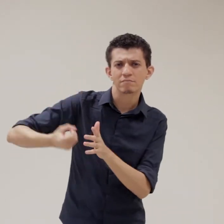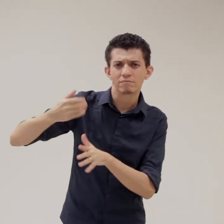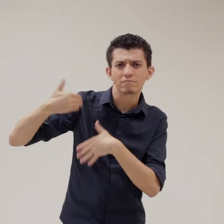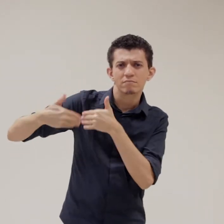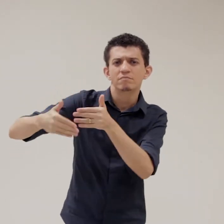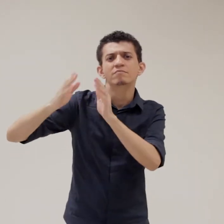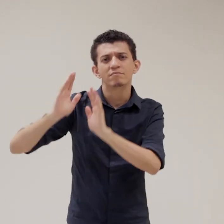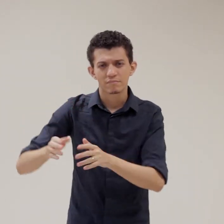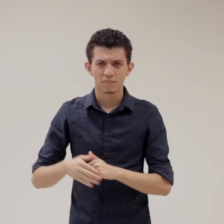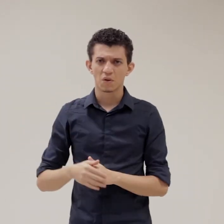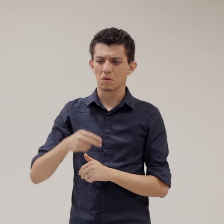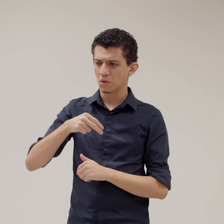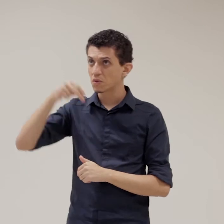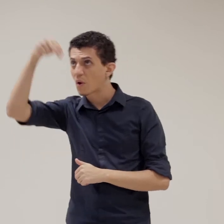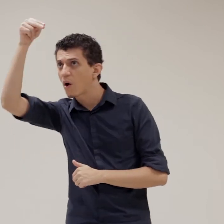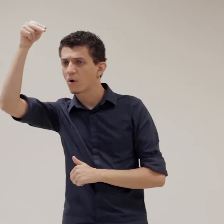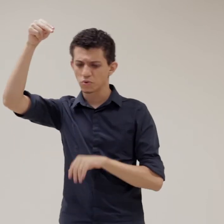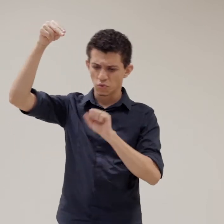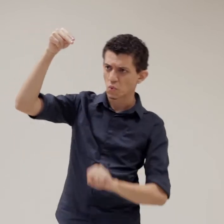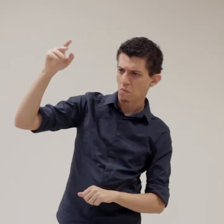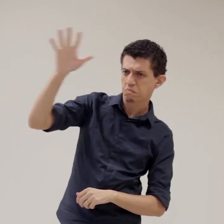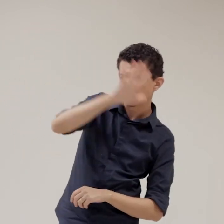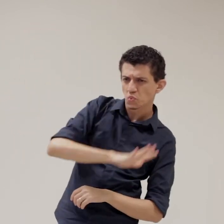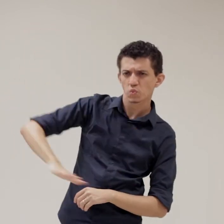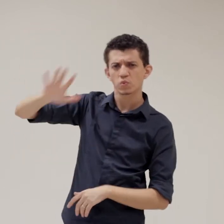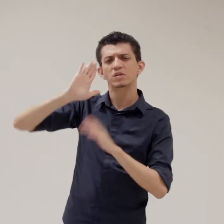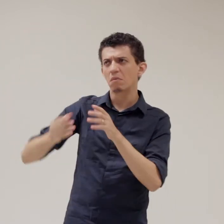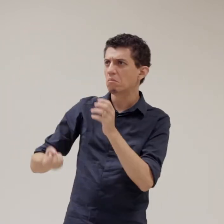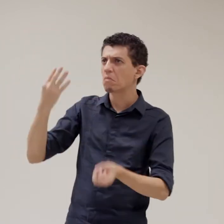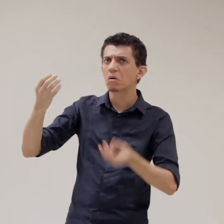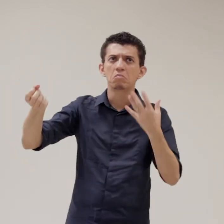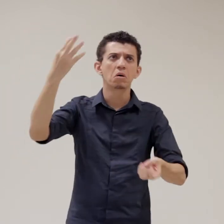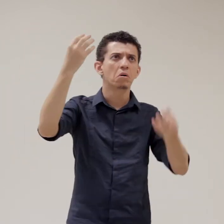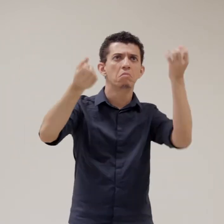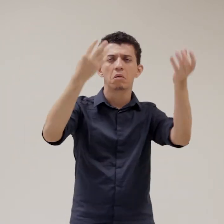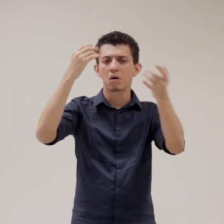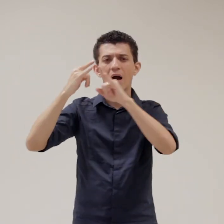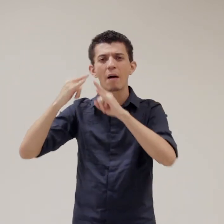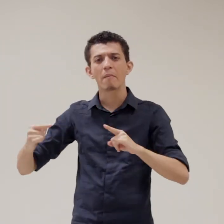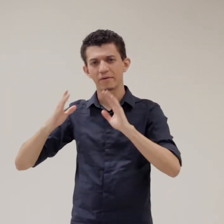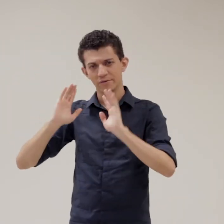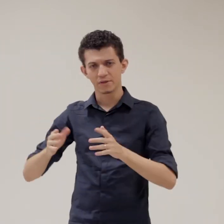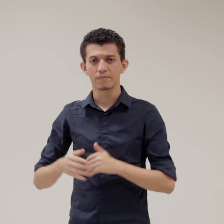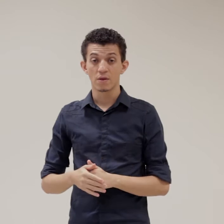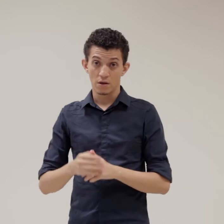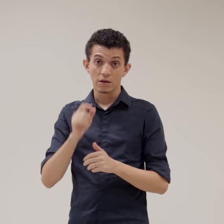em Libras, líderes, instrutores e intérpretes espalhados por todo o território nacional, dizem os pesquisadores em